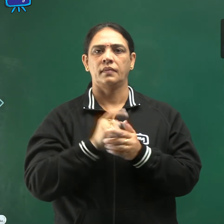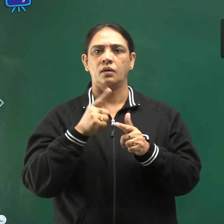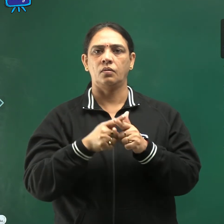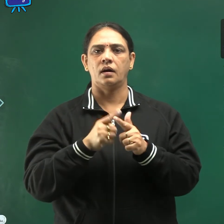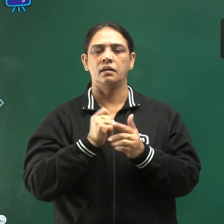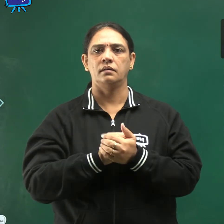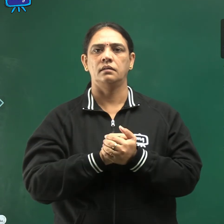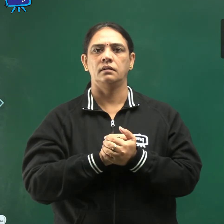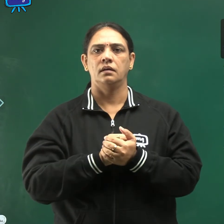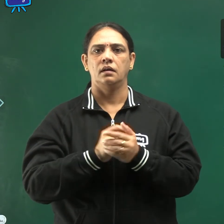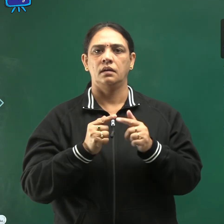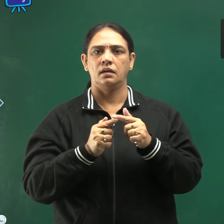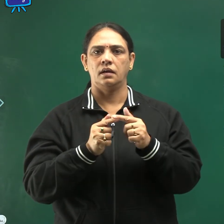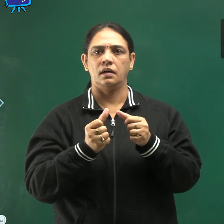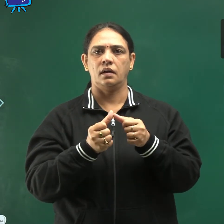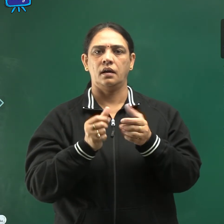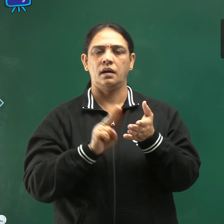गुणा tan